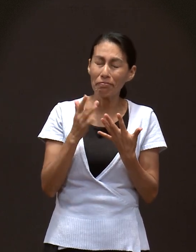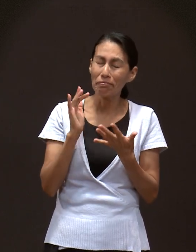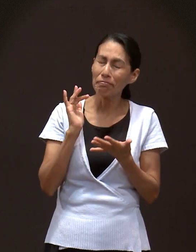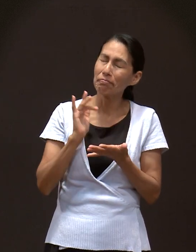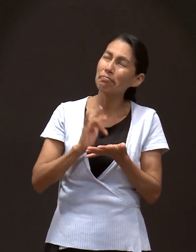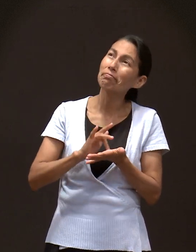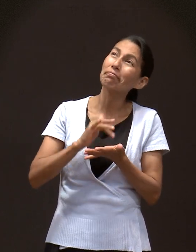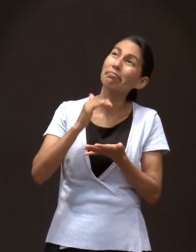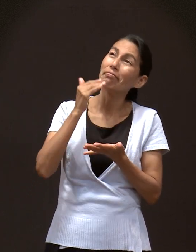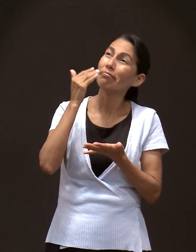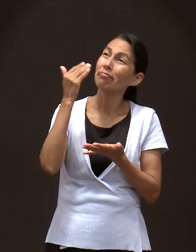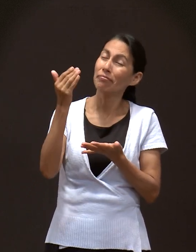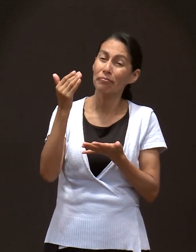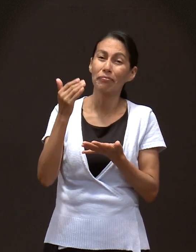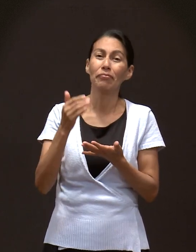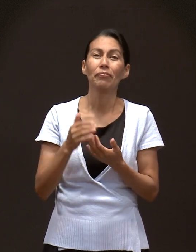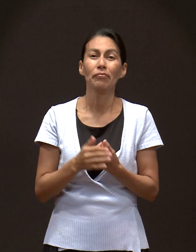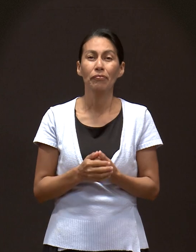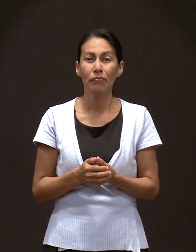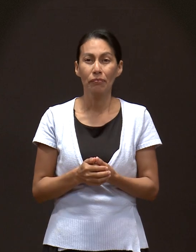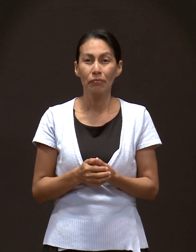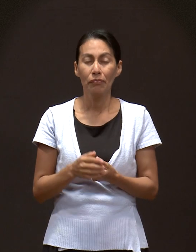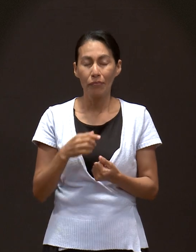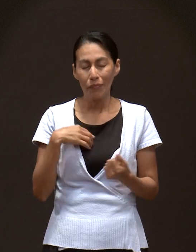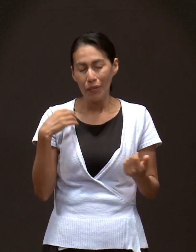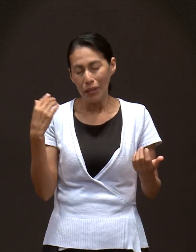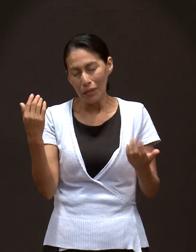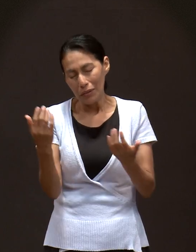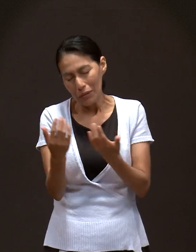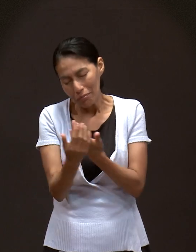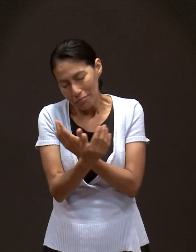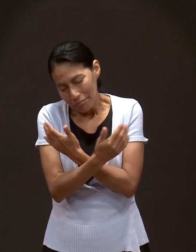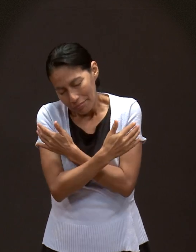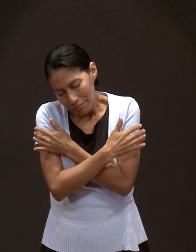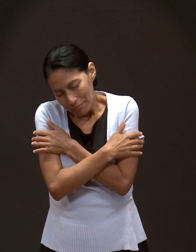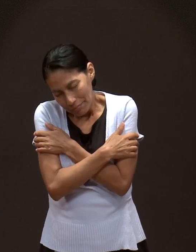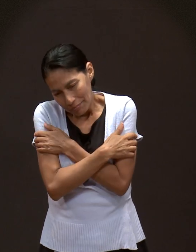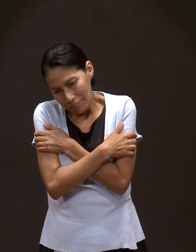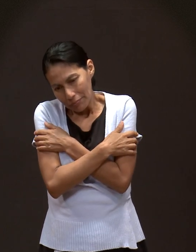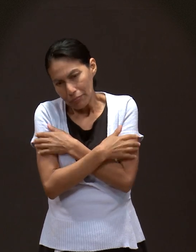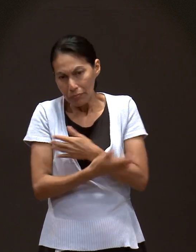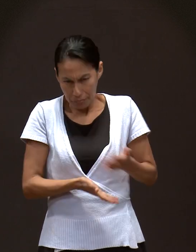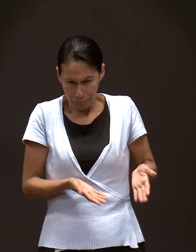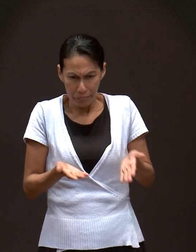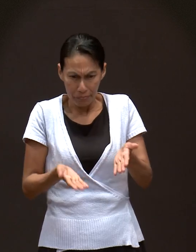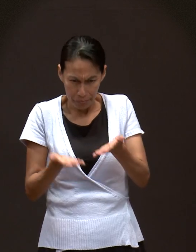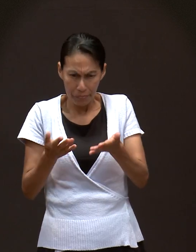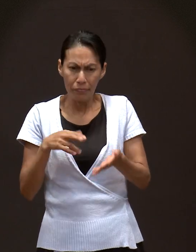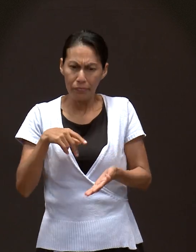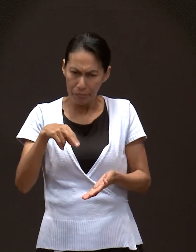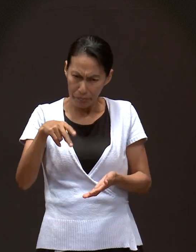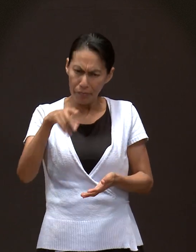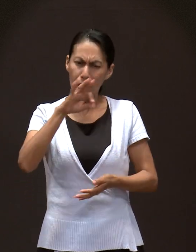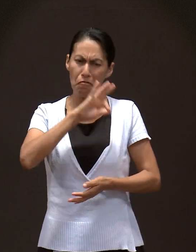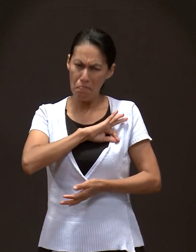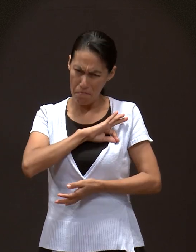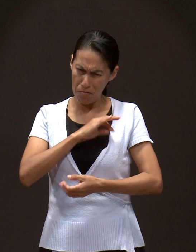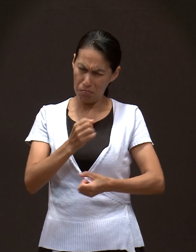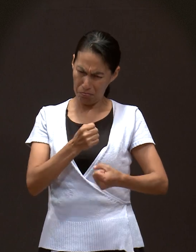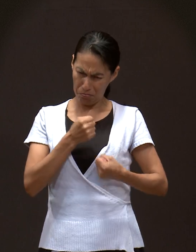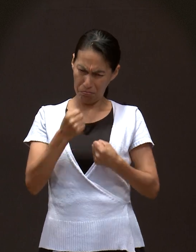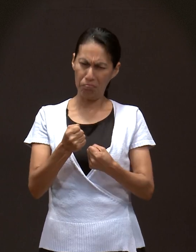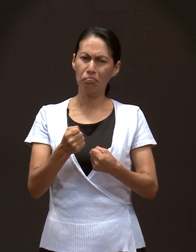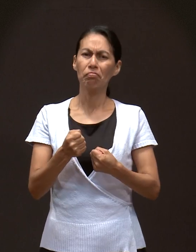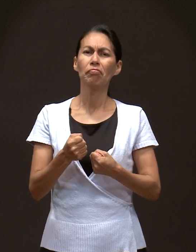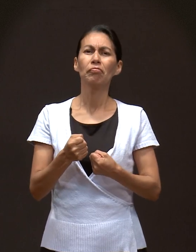lágrimas de gratitud. Entonces, la vuelvo a abrazar y me dice, camina, camina con fe, ve a